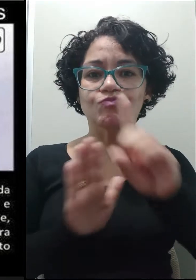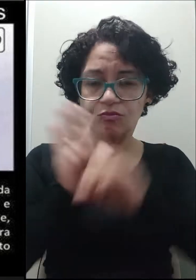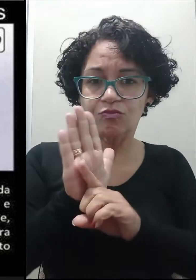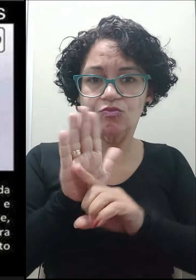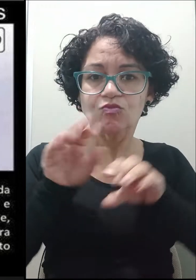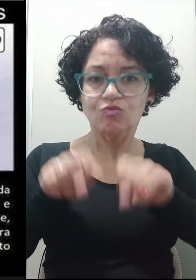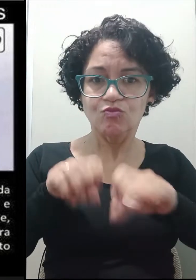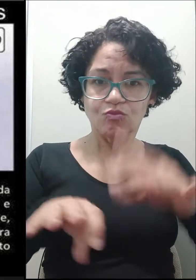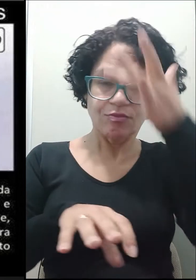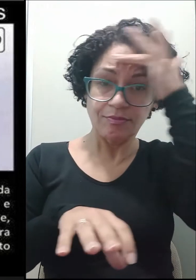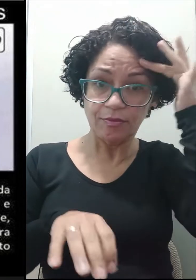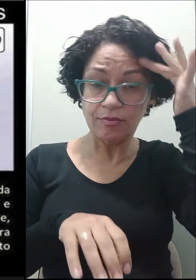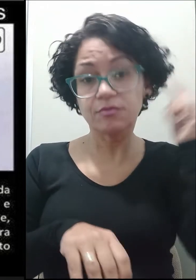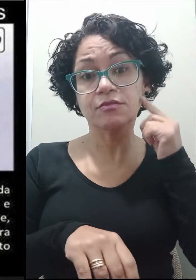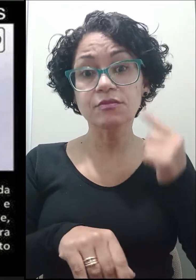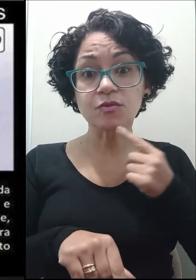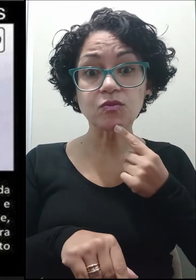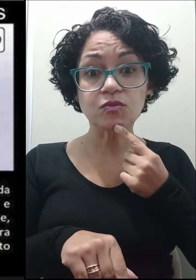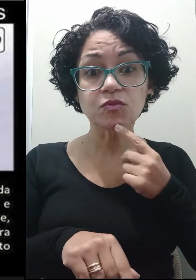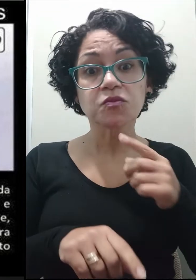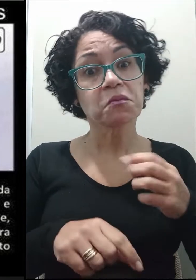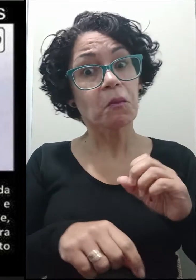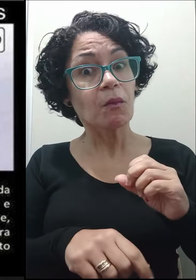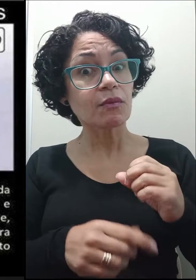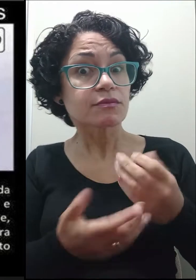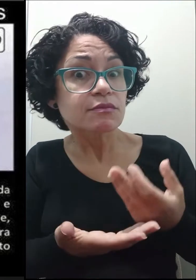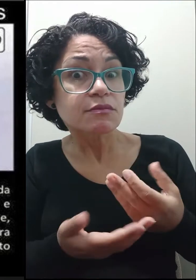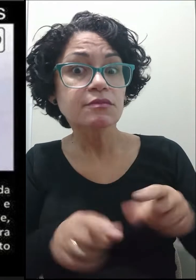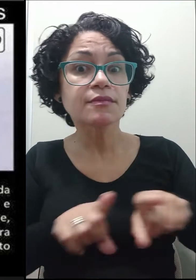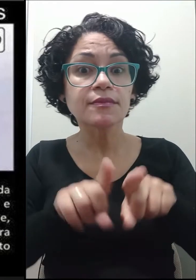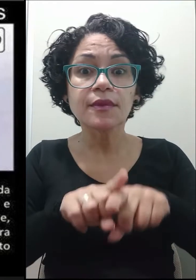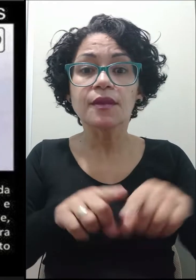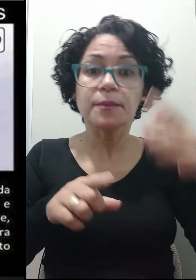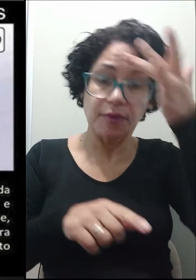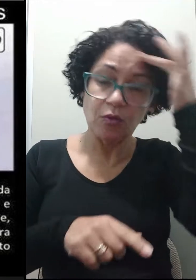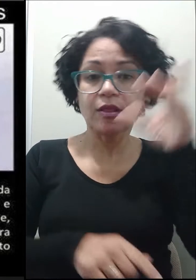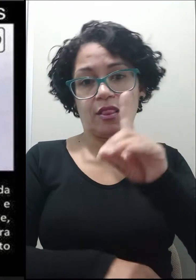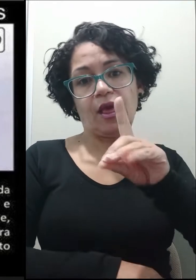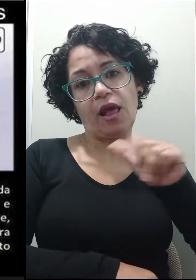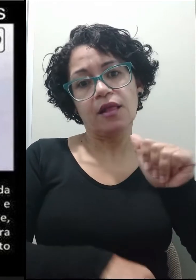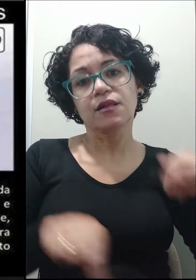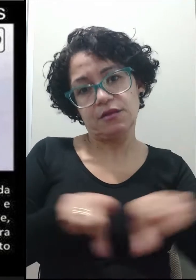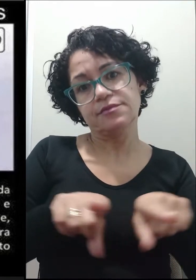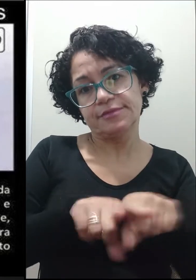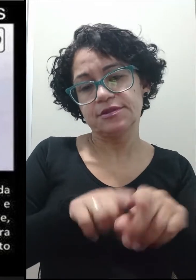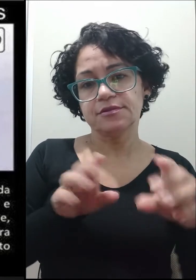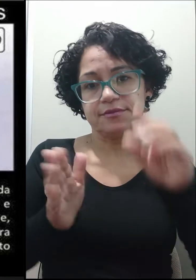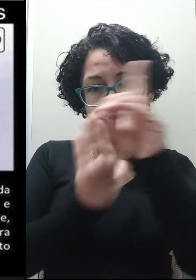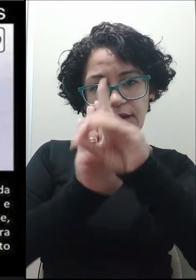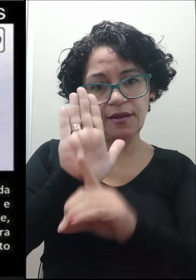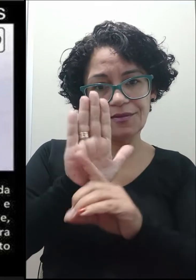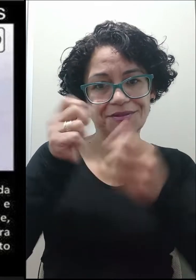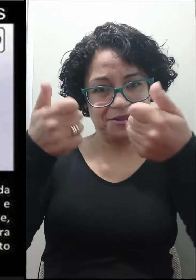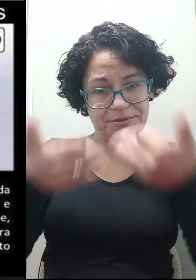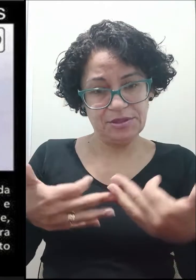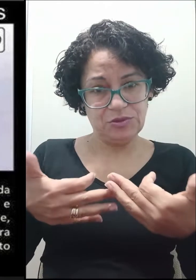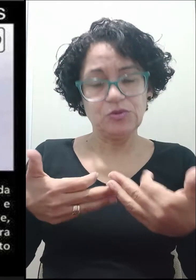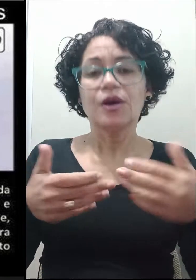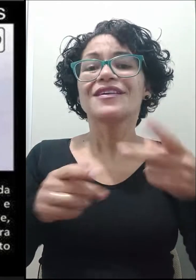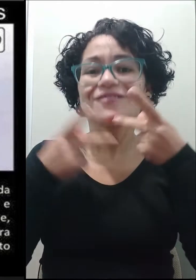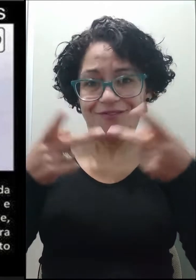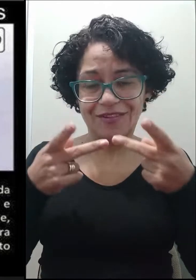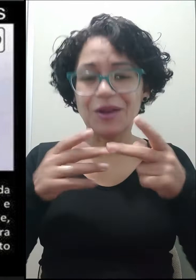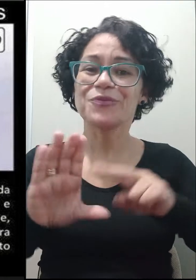à educação das pessoas surdas ou com deficiência auditiva e afirma que o